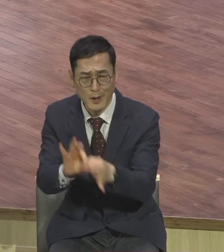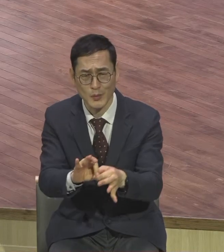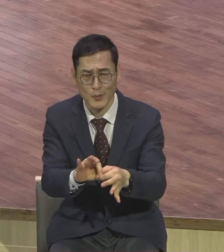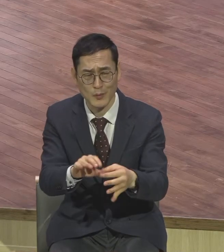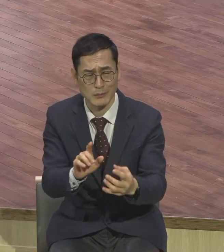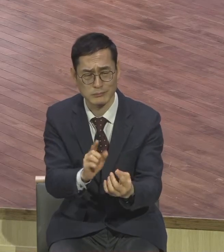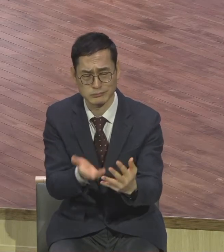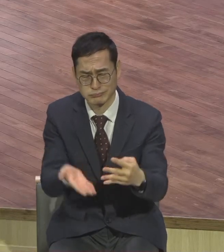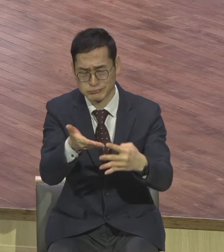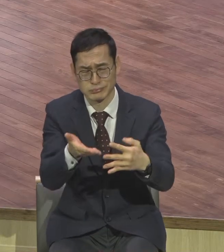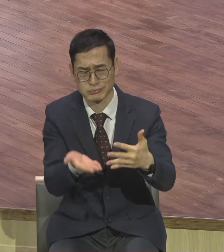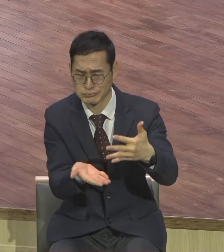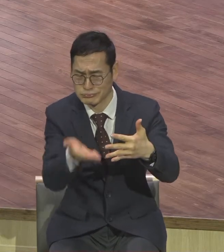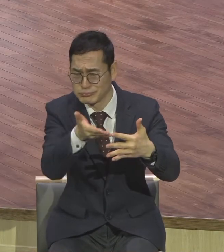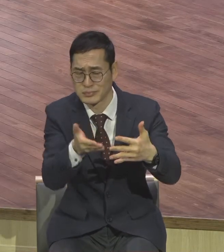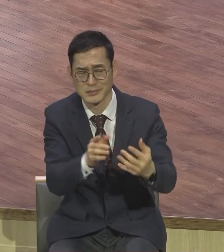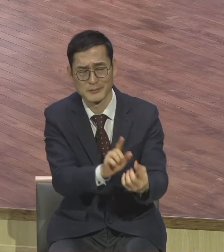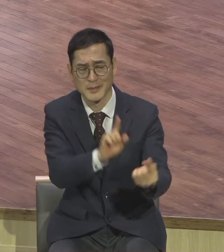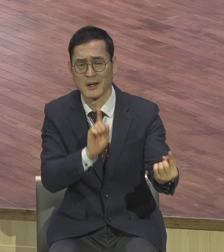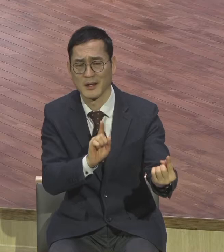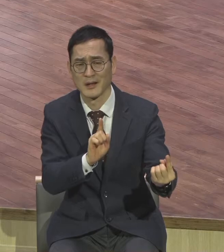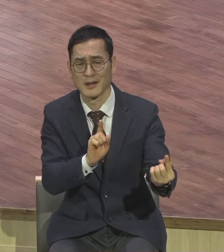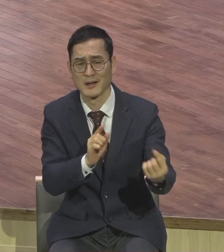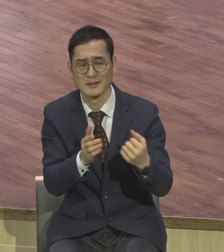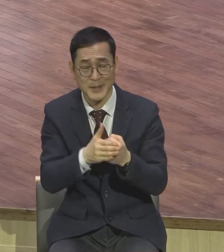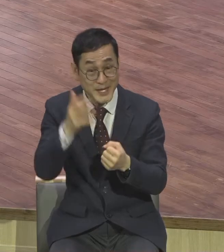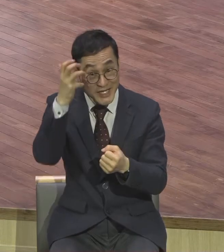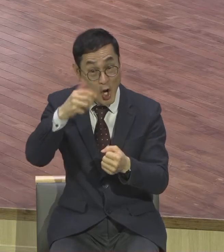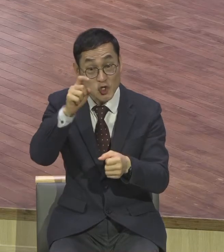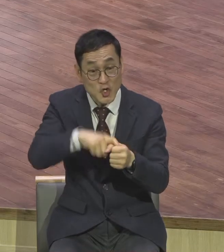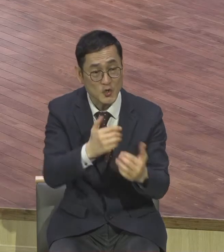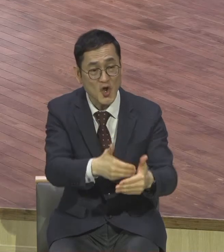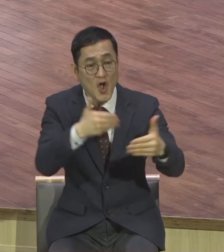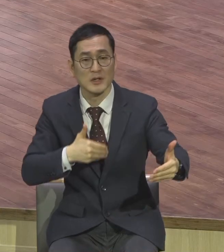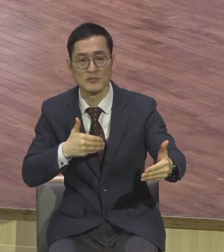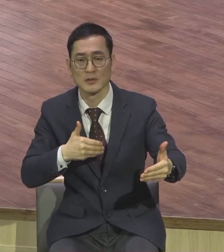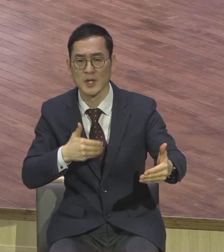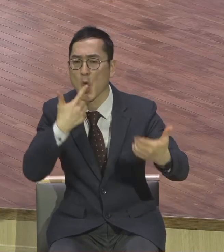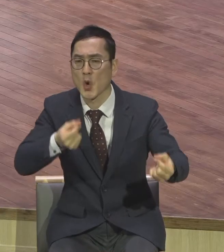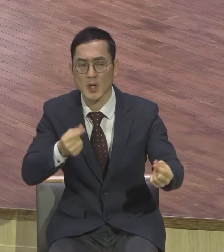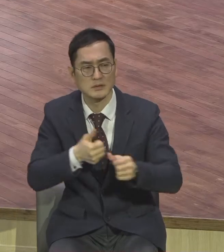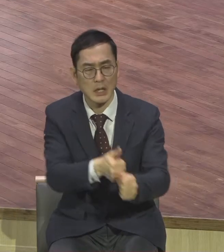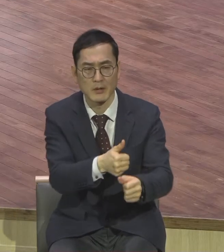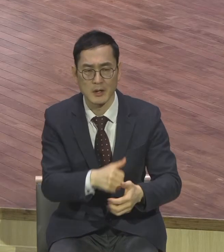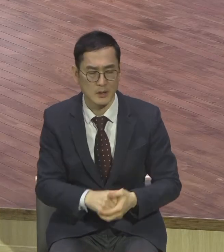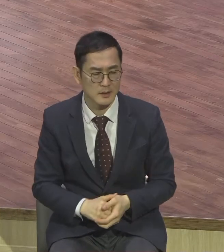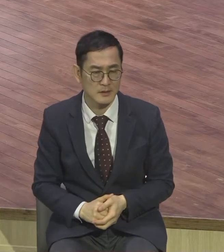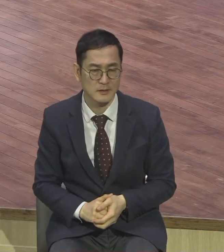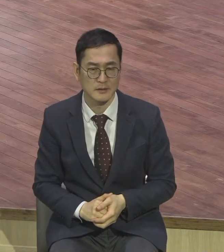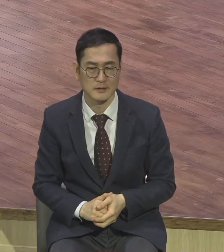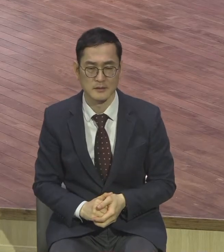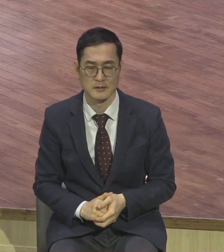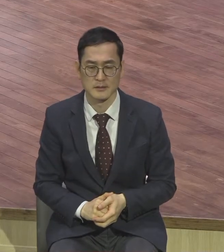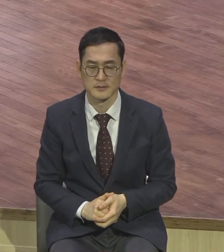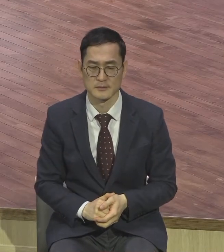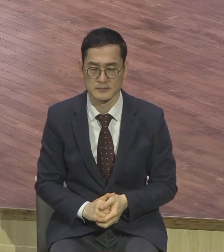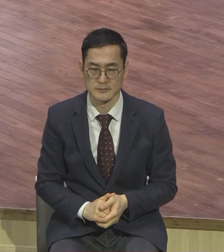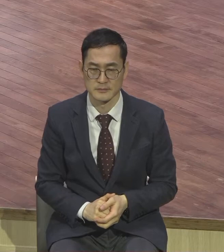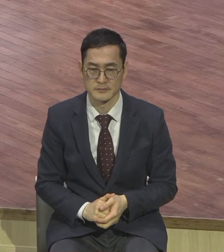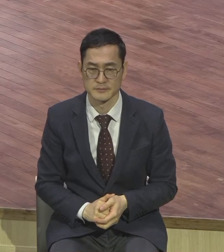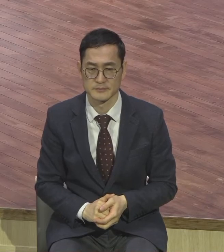있으니까 이걸 핑계 삼아서 영적 거리두기를 해요. 지금 우리 교회가 20%밖에 못 나오고 있잖아요.